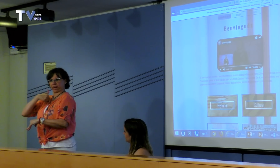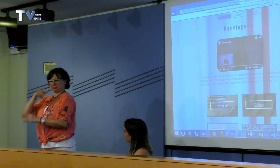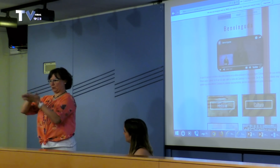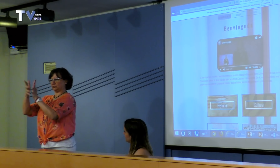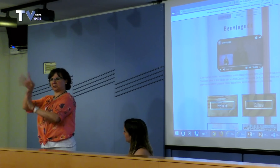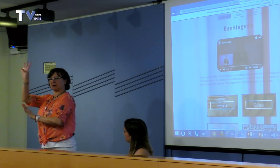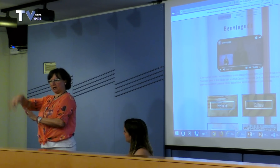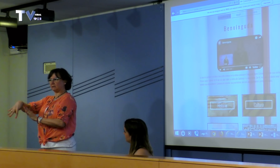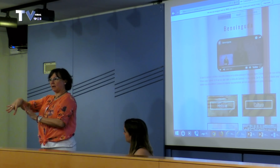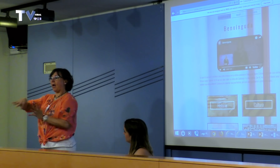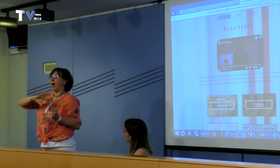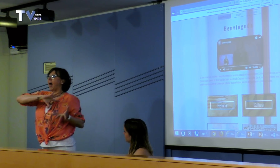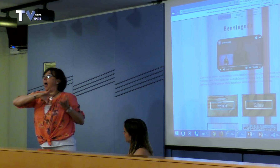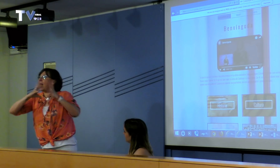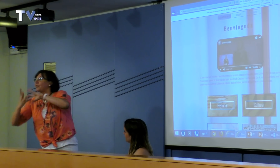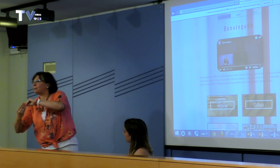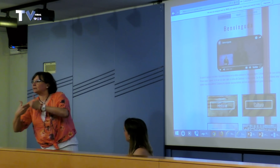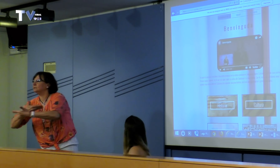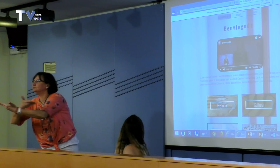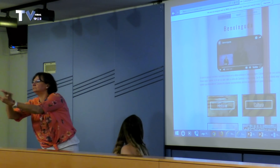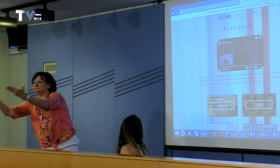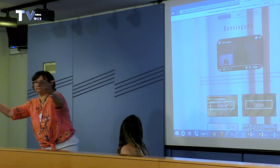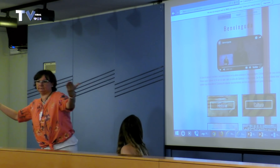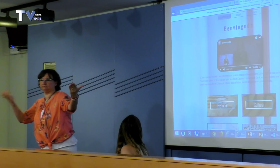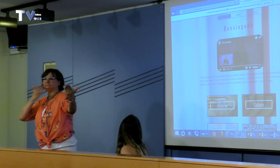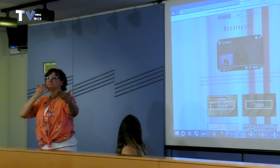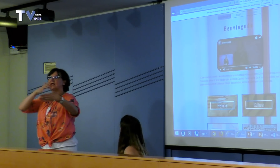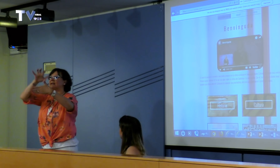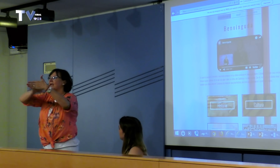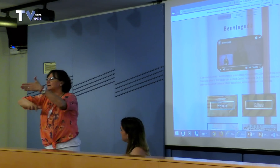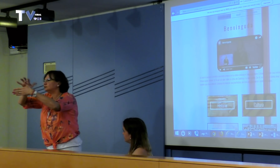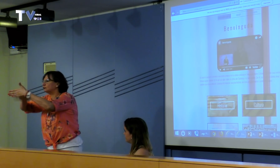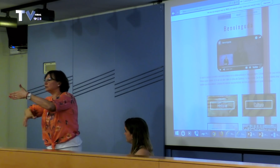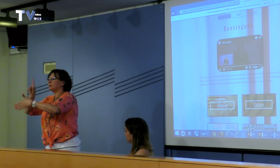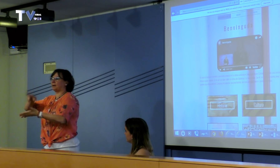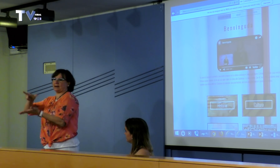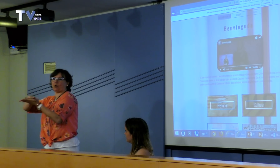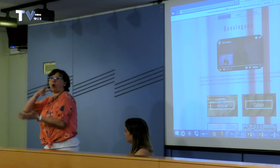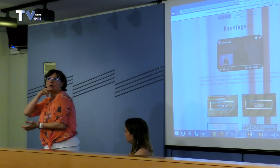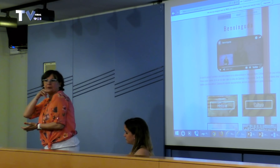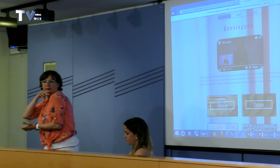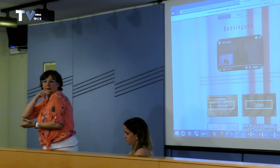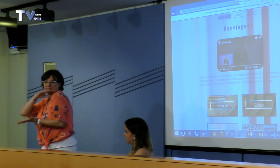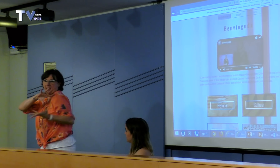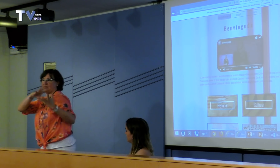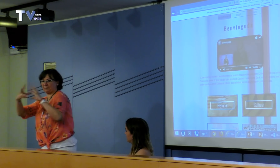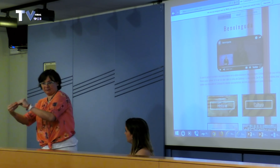la llengua de signes, per exemple, aquí a Catalunya. Ara ho tenim adaptat en LSC.